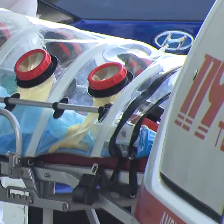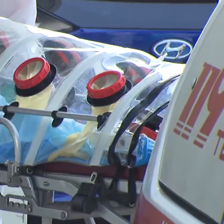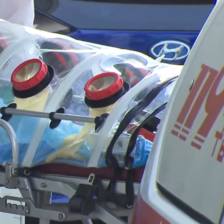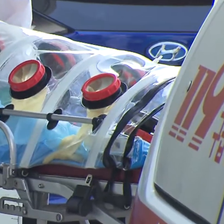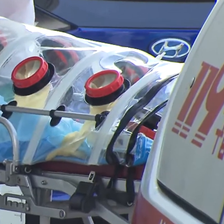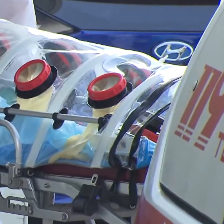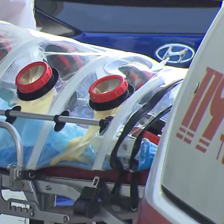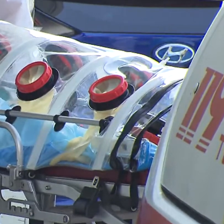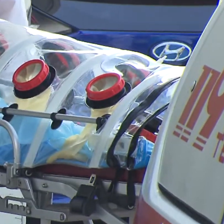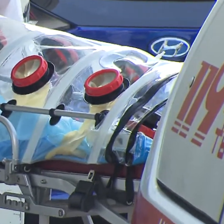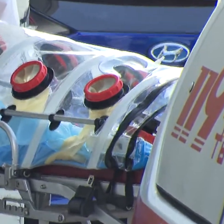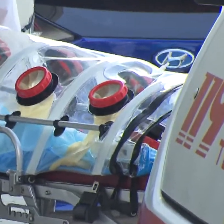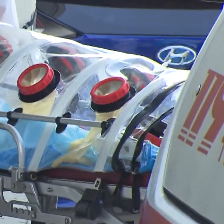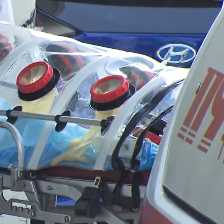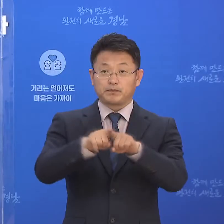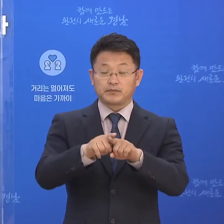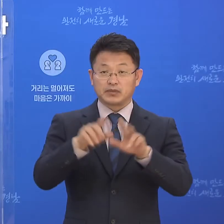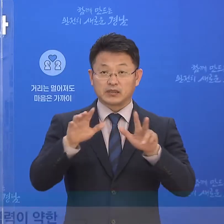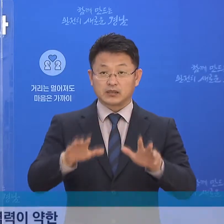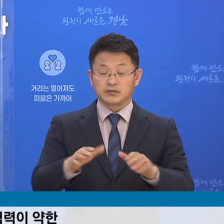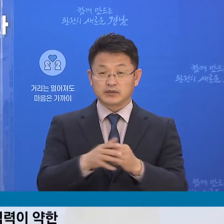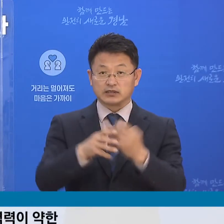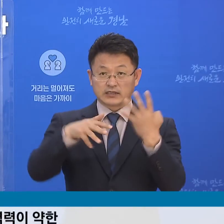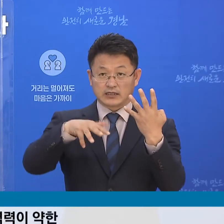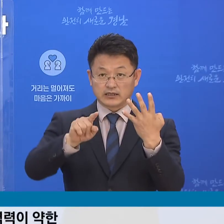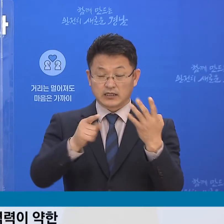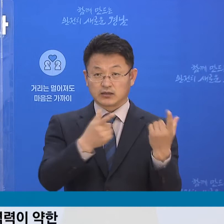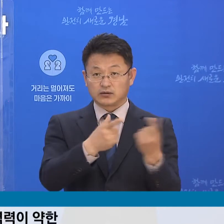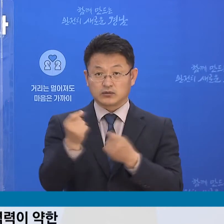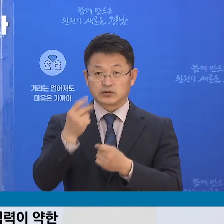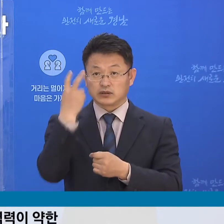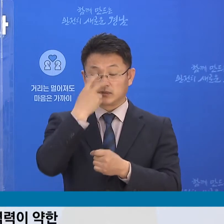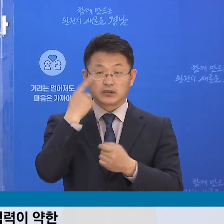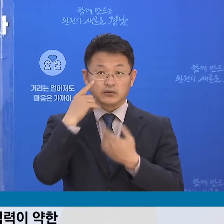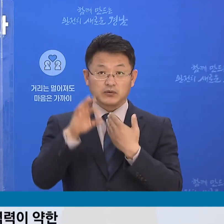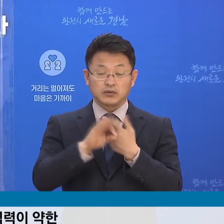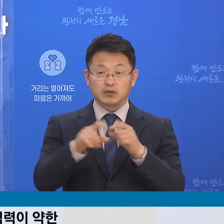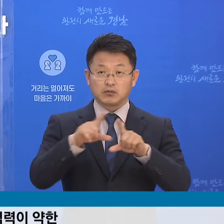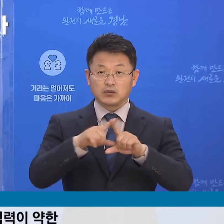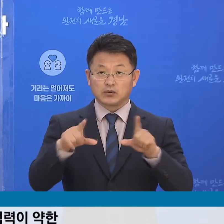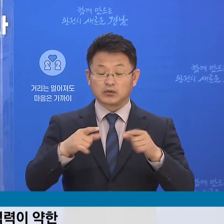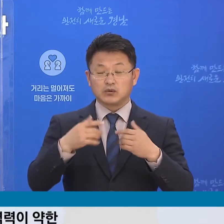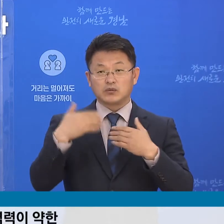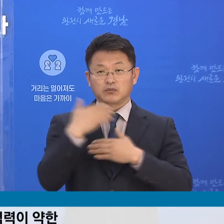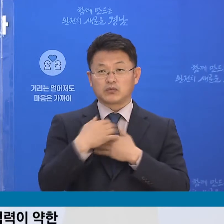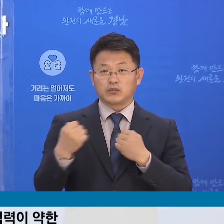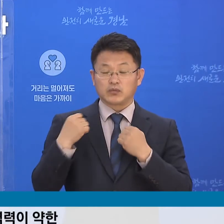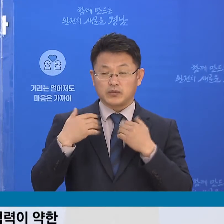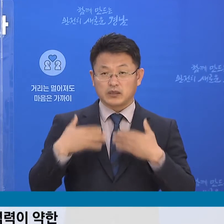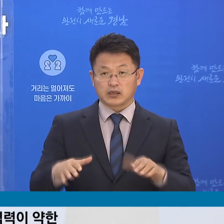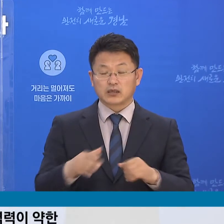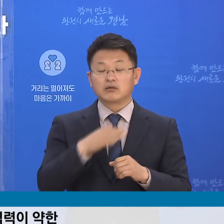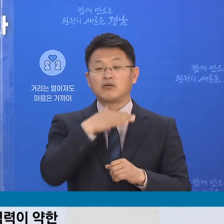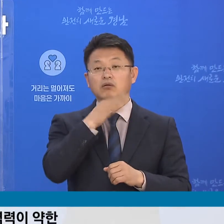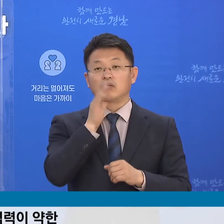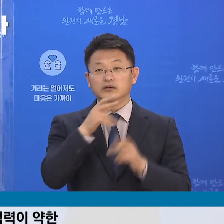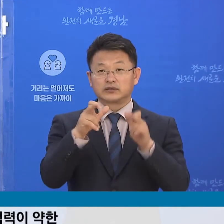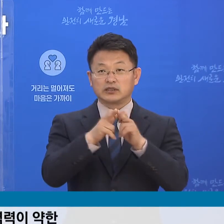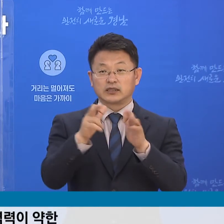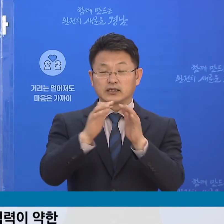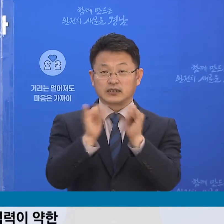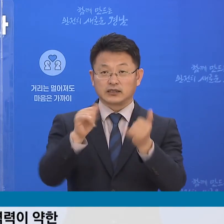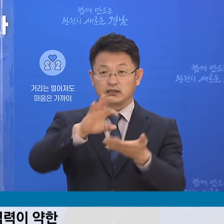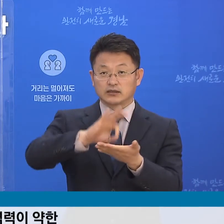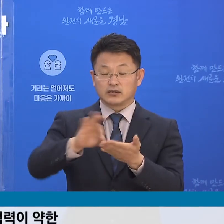대상을 더 확대했습니다. 이번 4차 일제 검사에서는 주로 면역력이 약한 어르신과 장애인들이